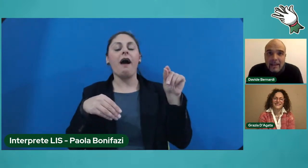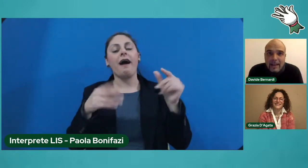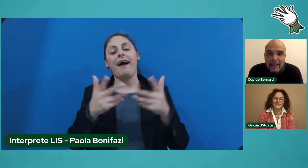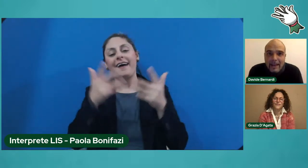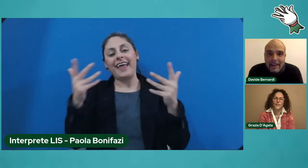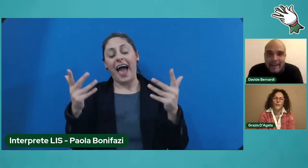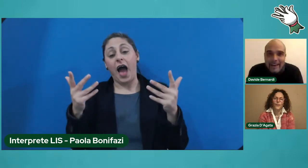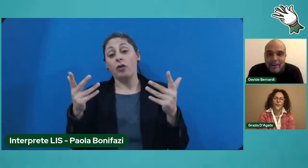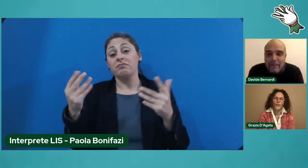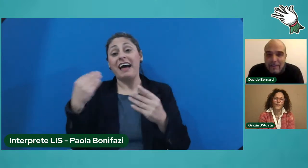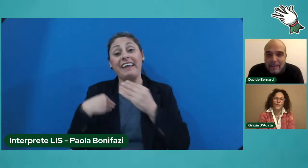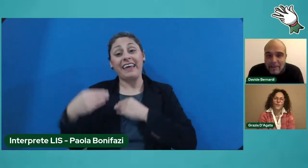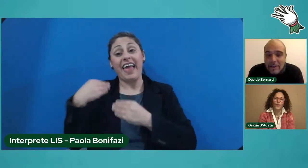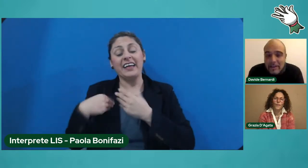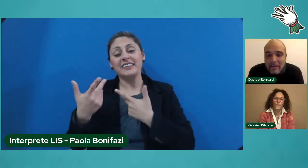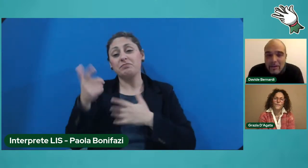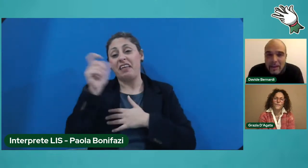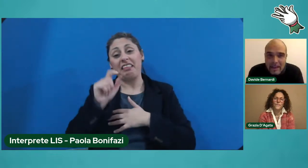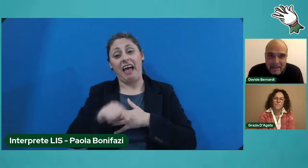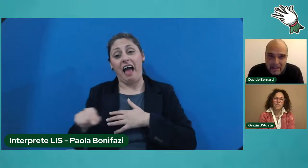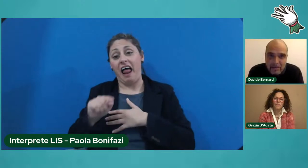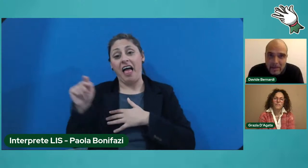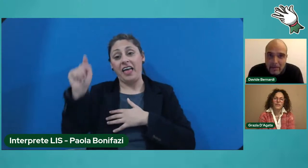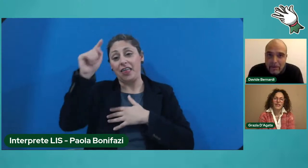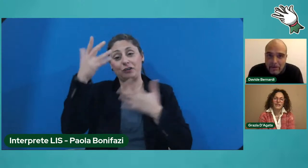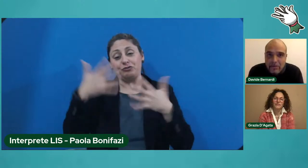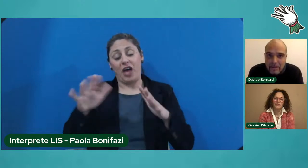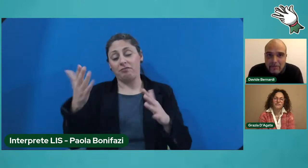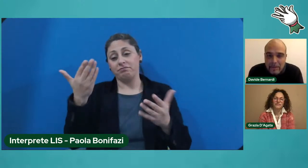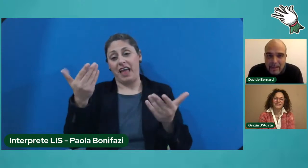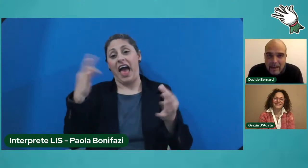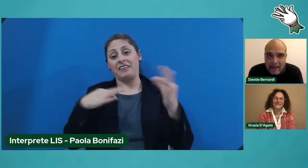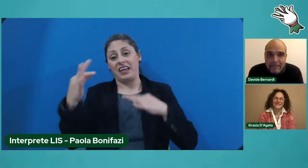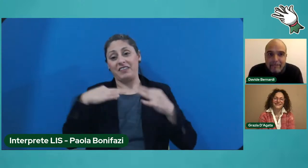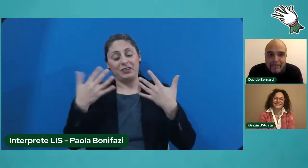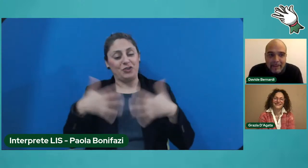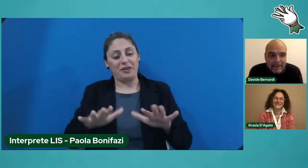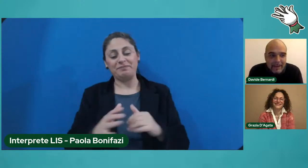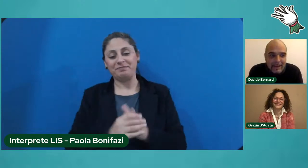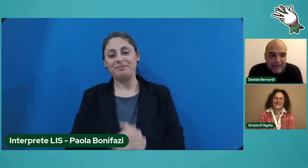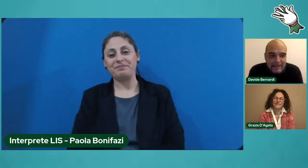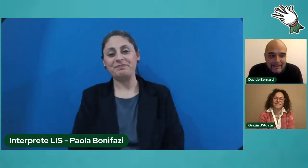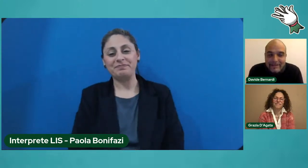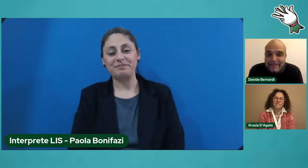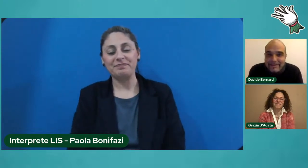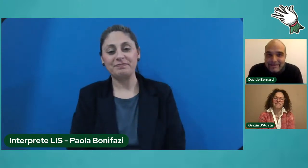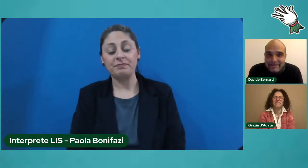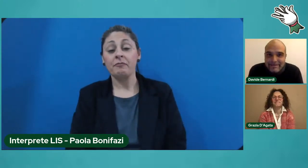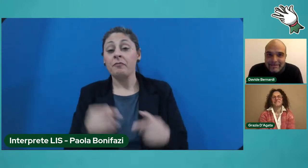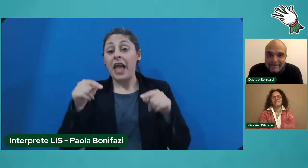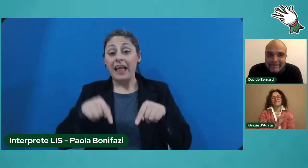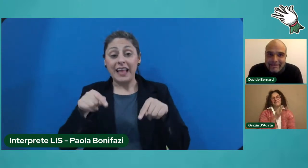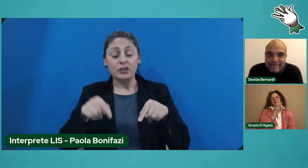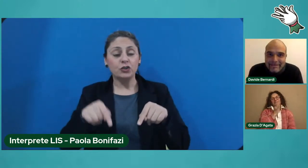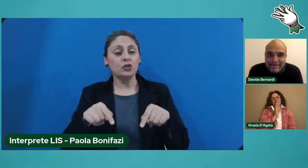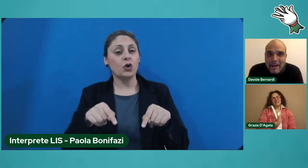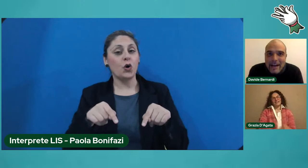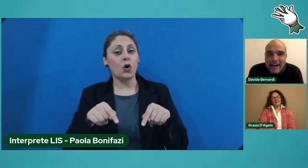richieste, insomma, da tutta Italia. Ora posso, vi dico anche